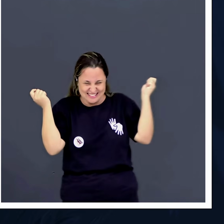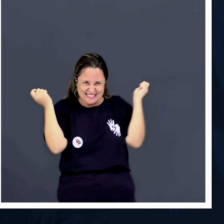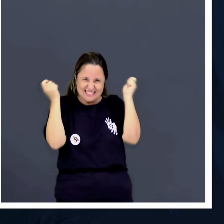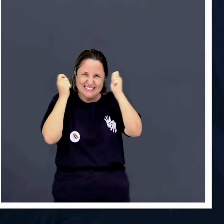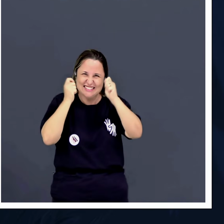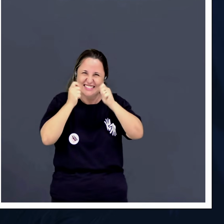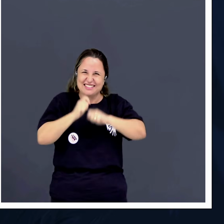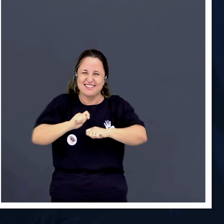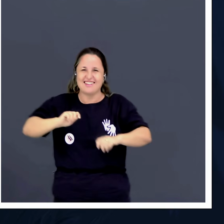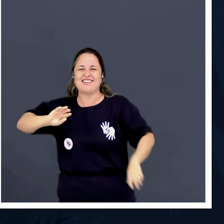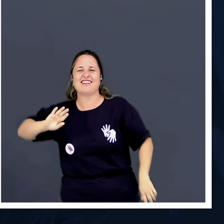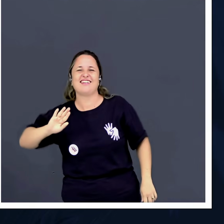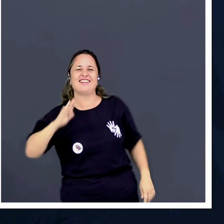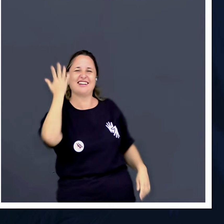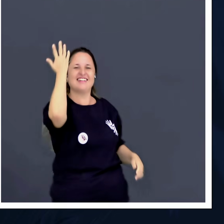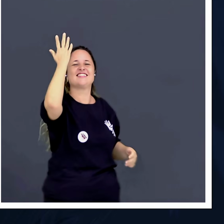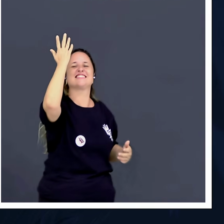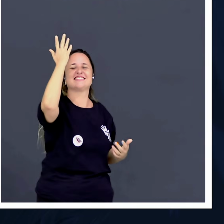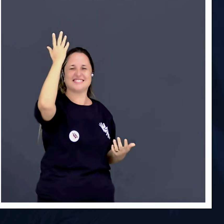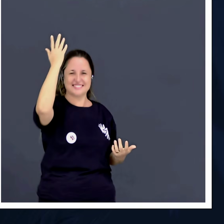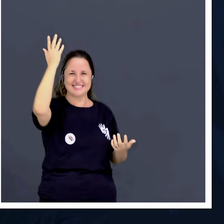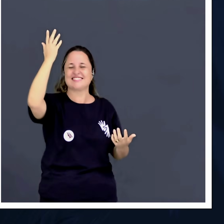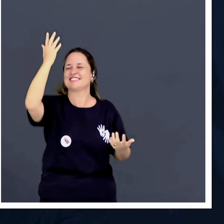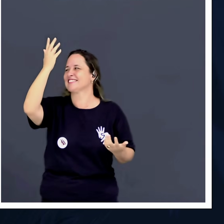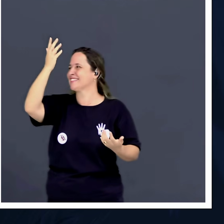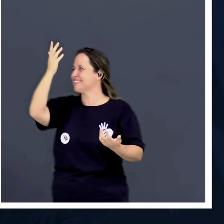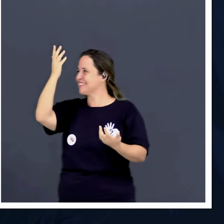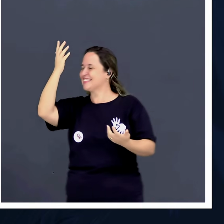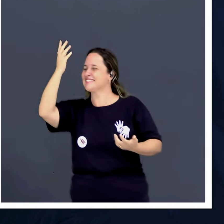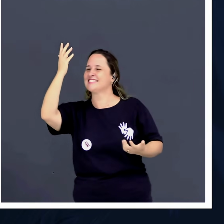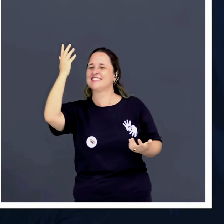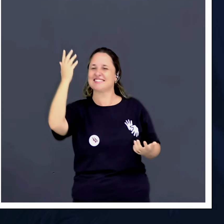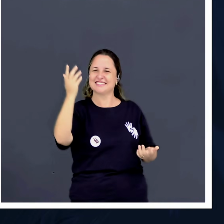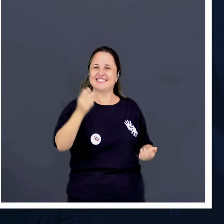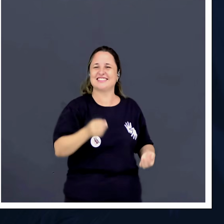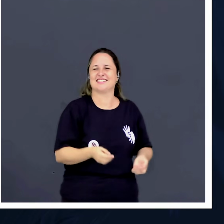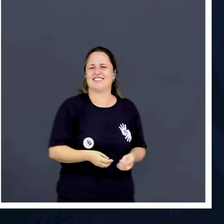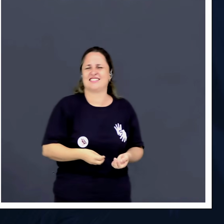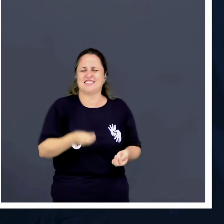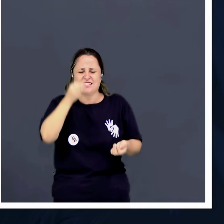o impossível acontecer.